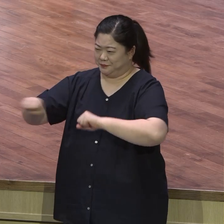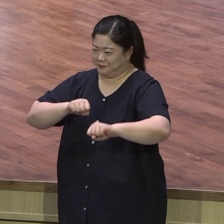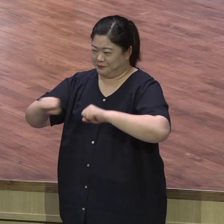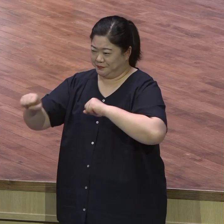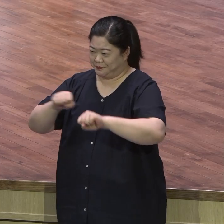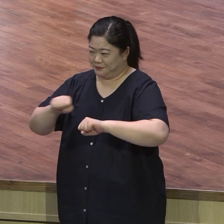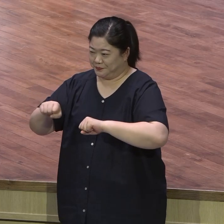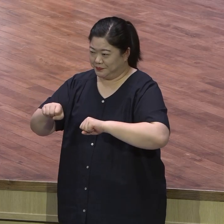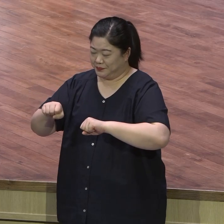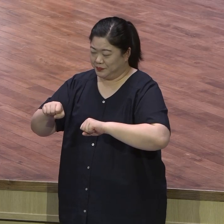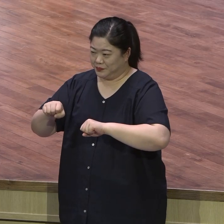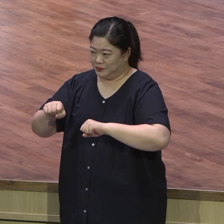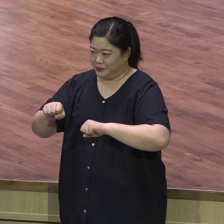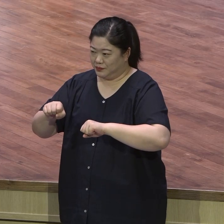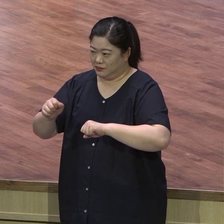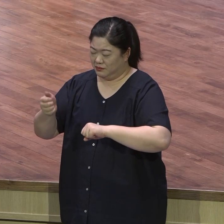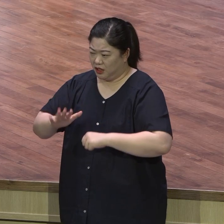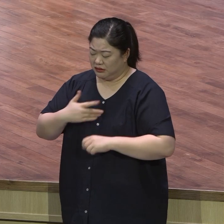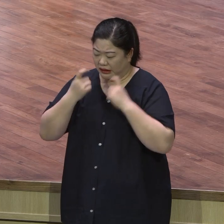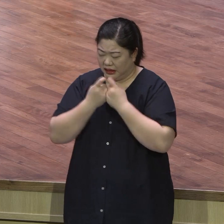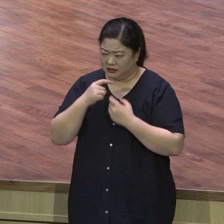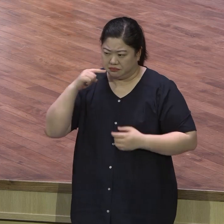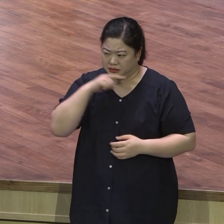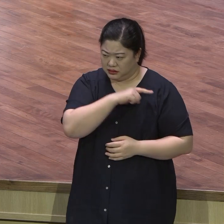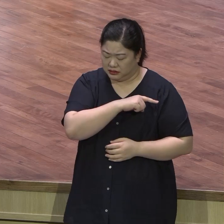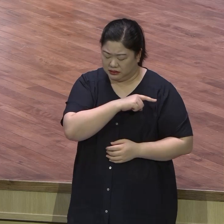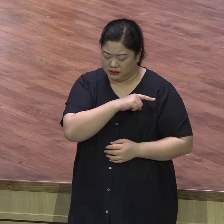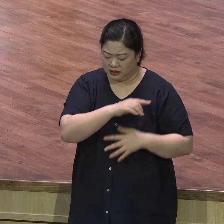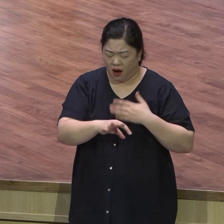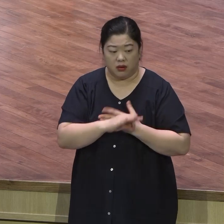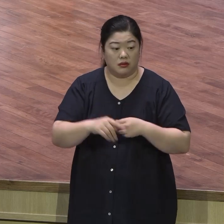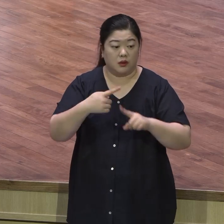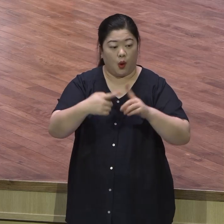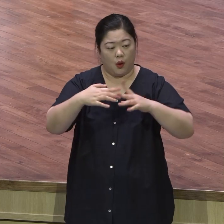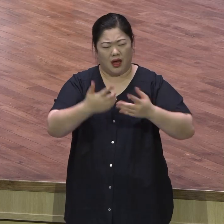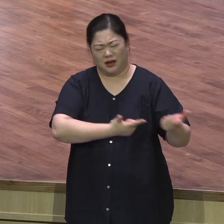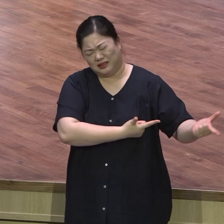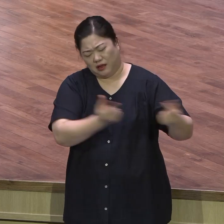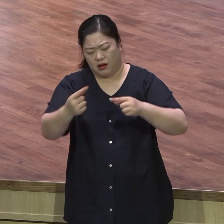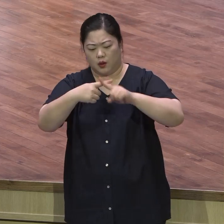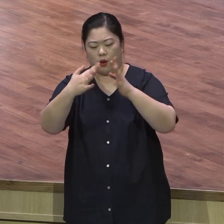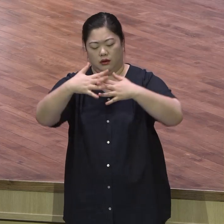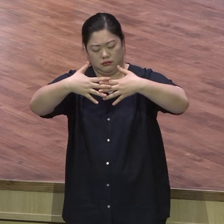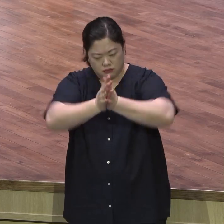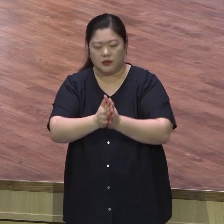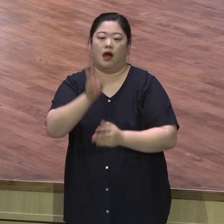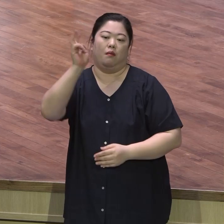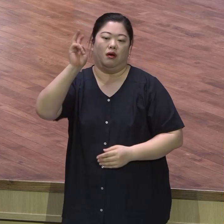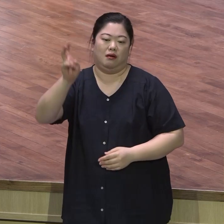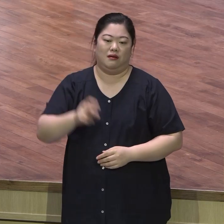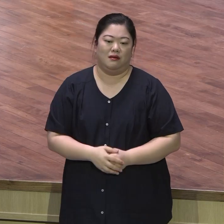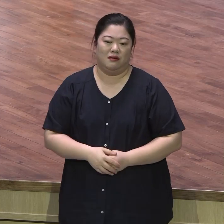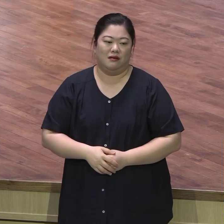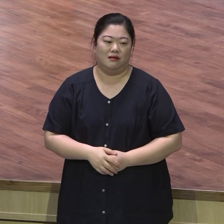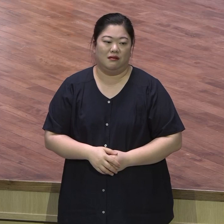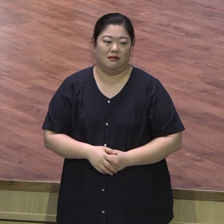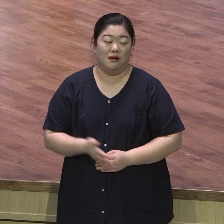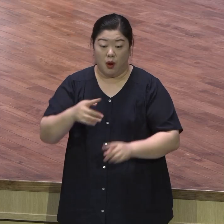한국의 교회 한 100년 지나면 없어졌을 거예요. 교회가 다 망했으니까. 두려웠으니까 다 망해야지.